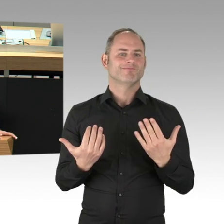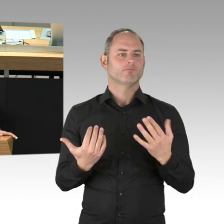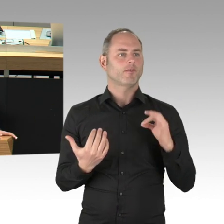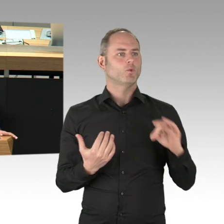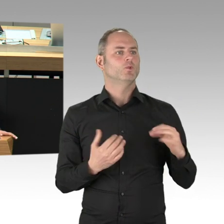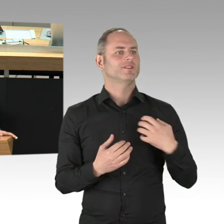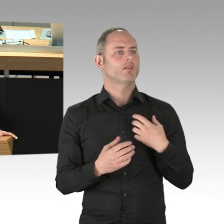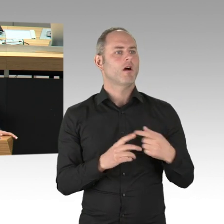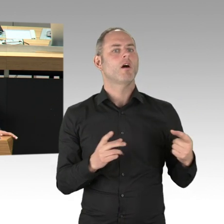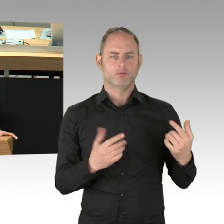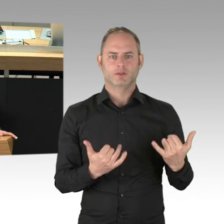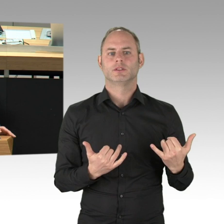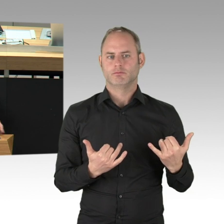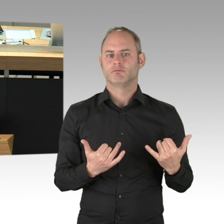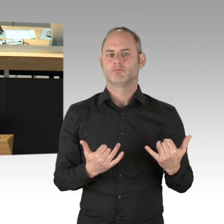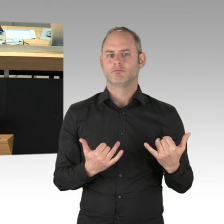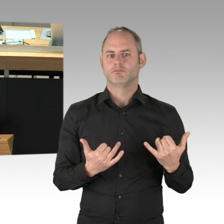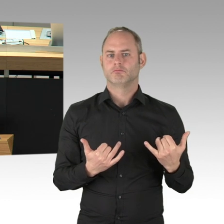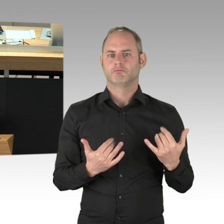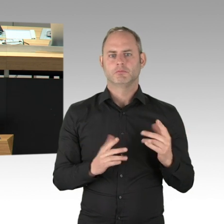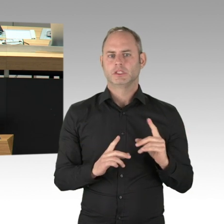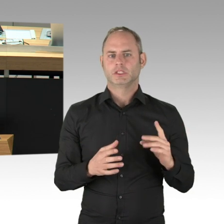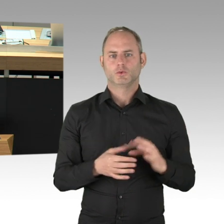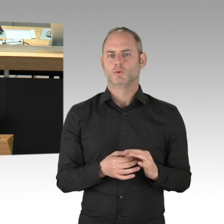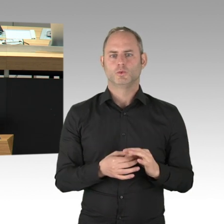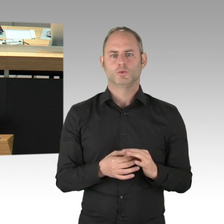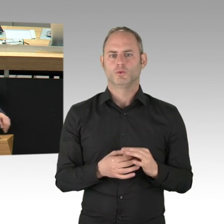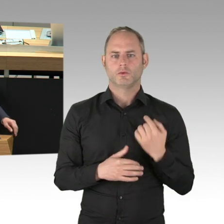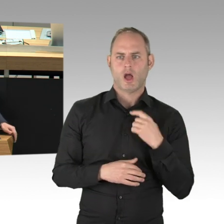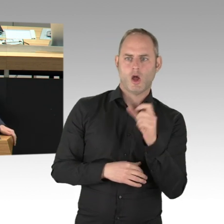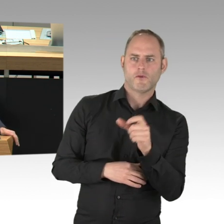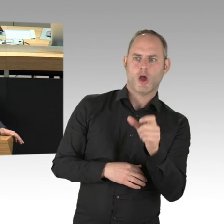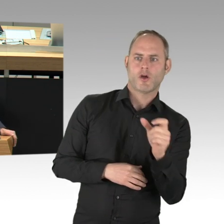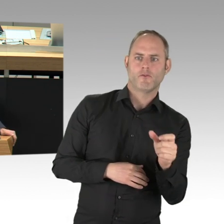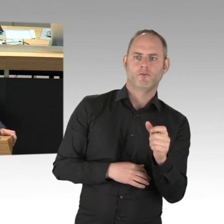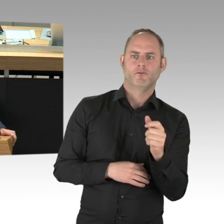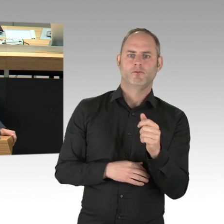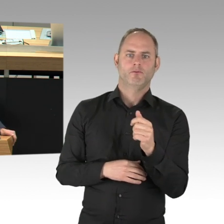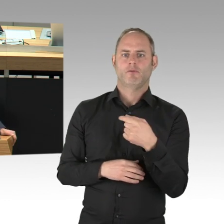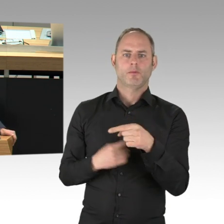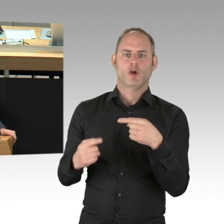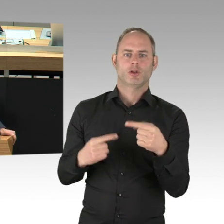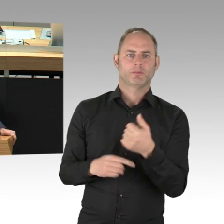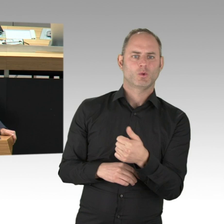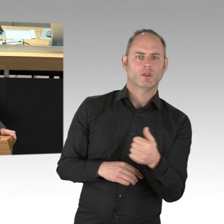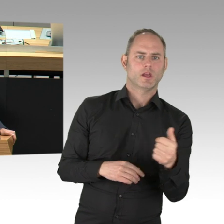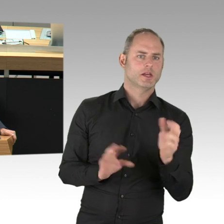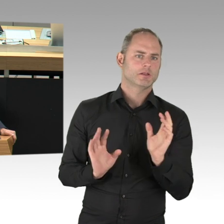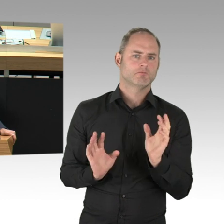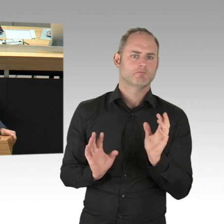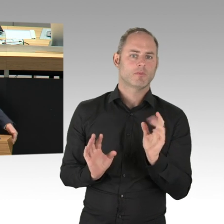Und ich bin auch der Meinung, das Thema ist zu wichtig, um sich nur um eine Fraktion hier im Haus zu